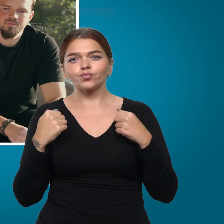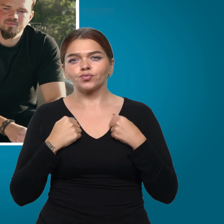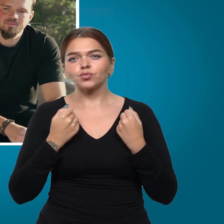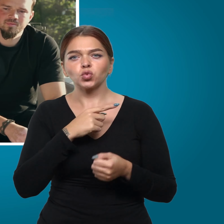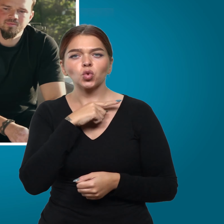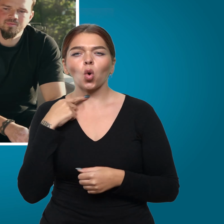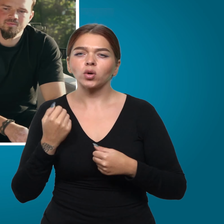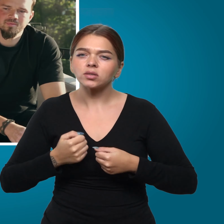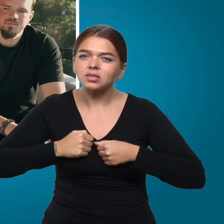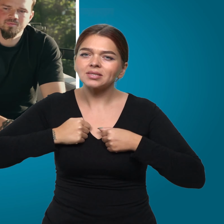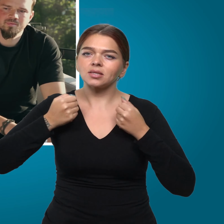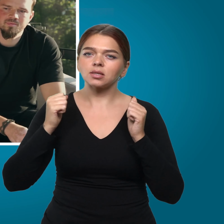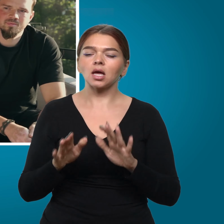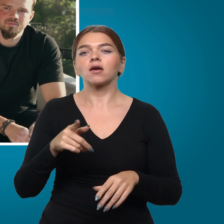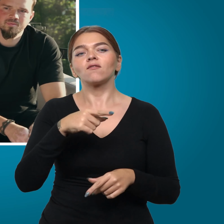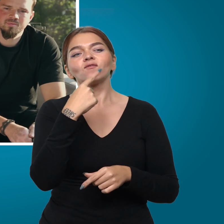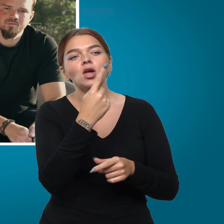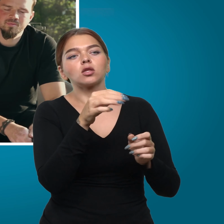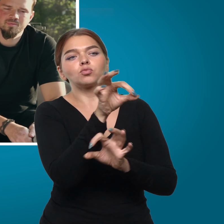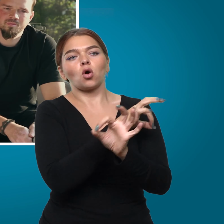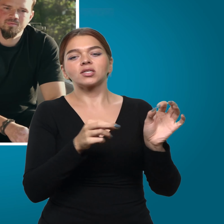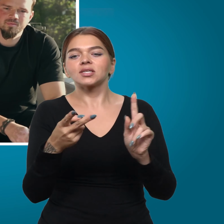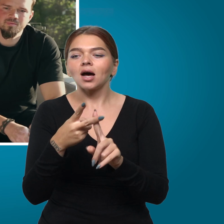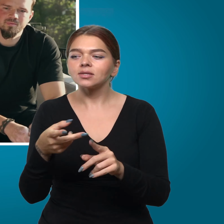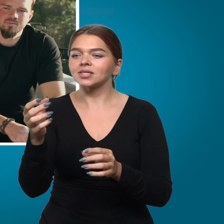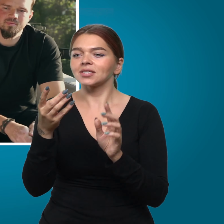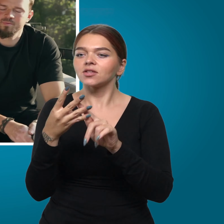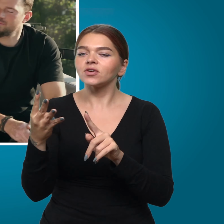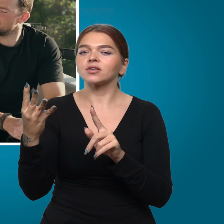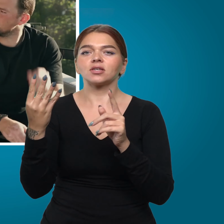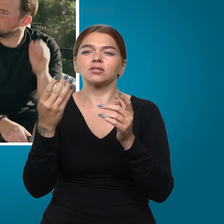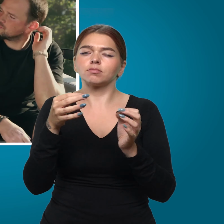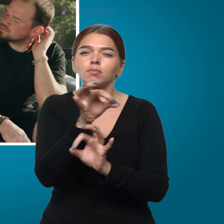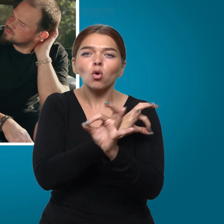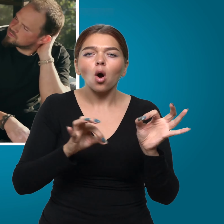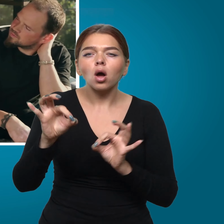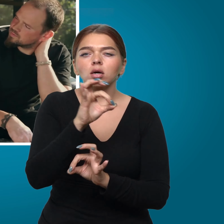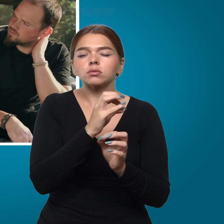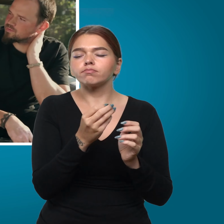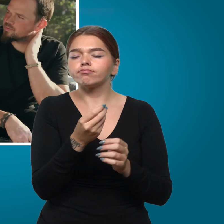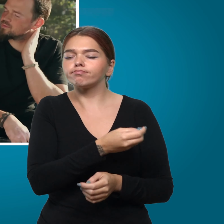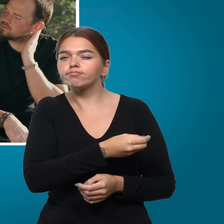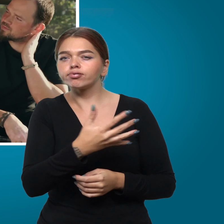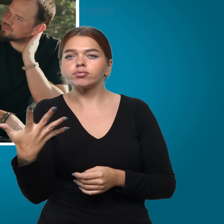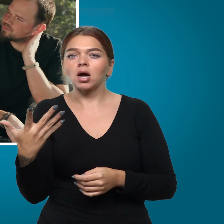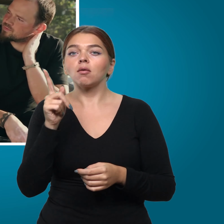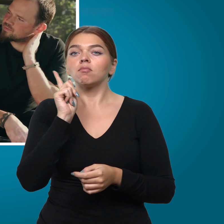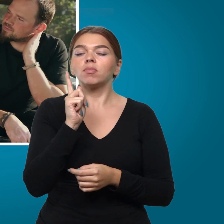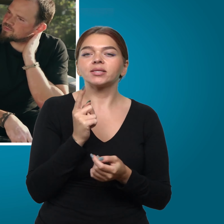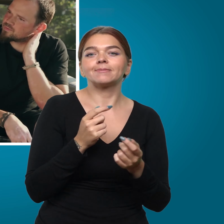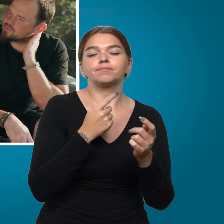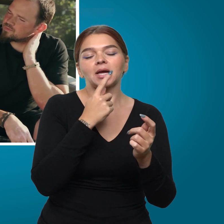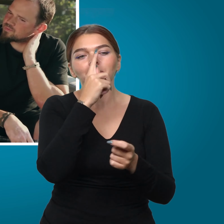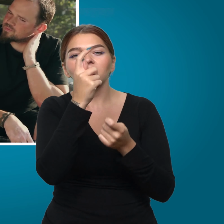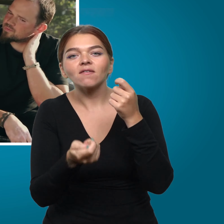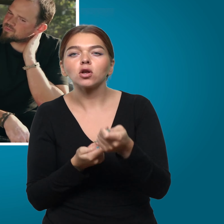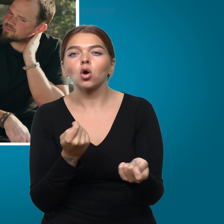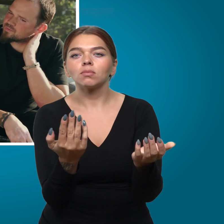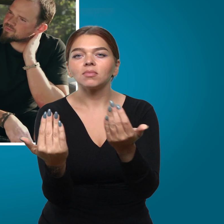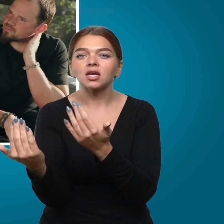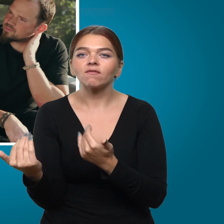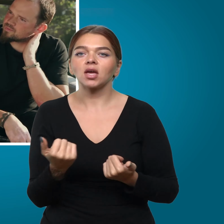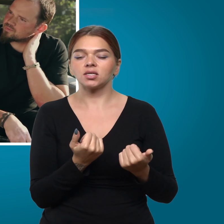sunku. Tai čia kiek, ką daro apskritai įstaigos. Kitas faktorius yra šeima. Aš manau,